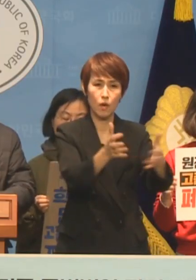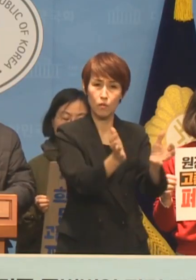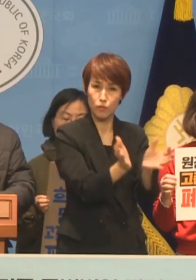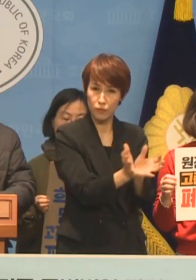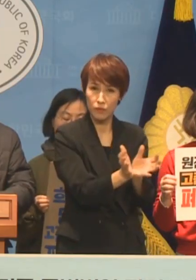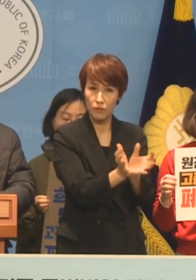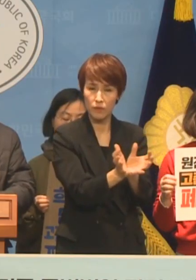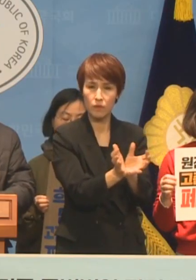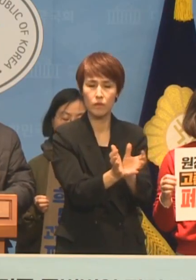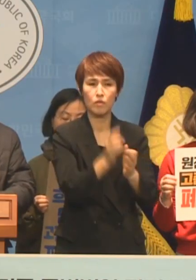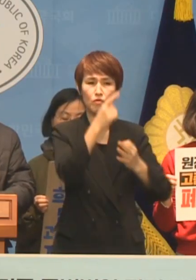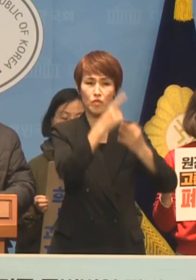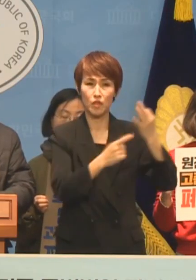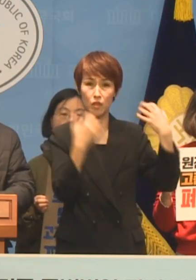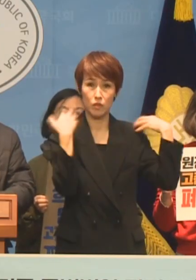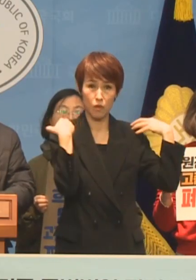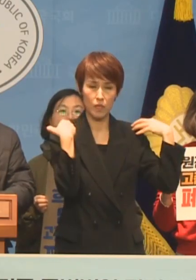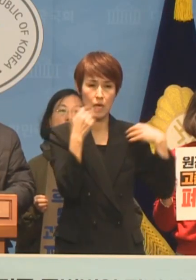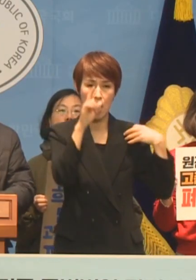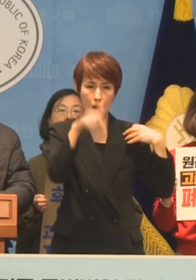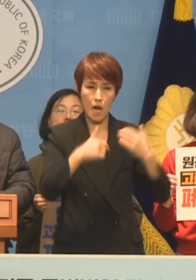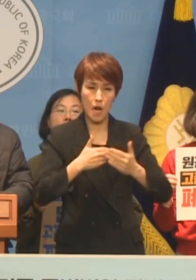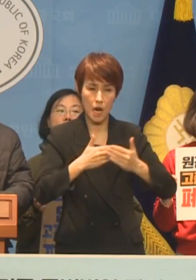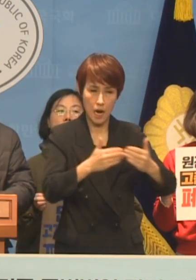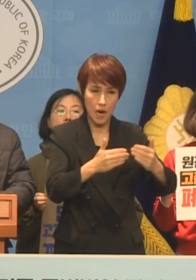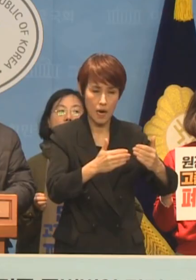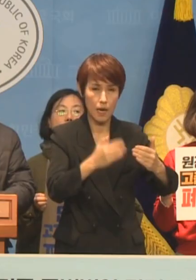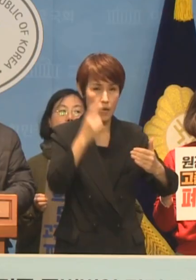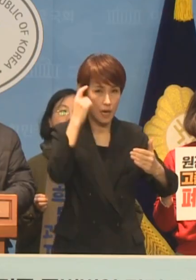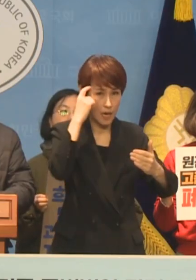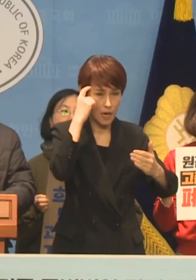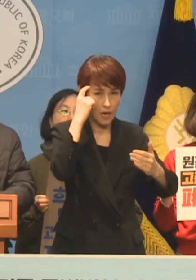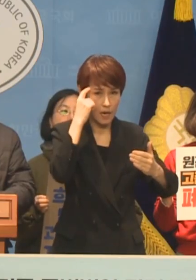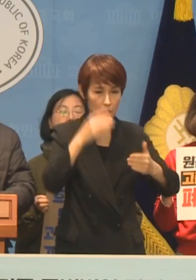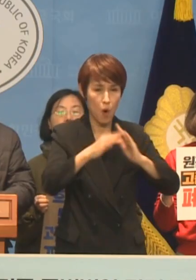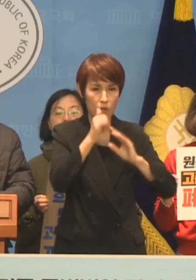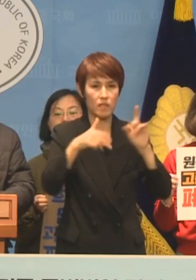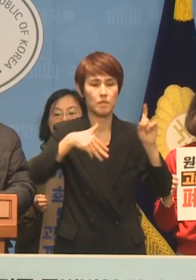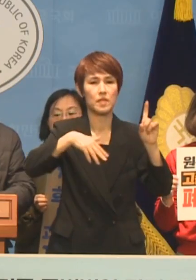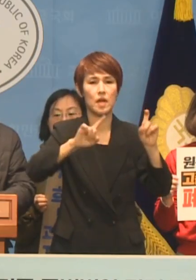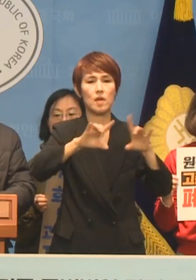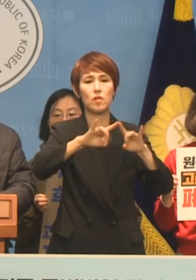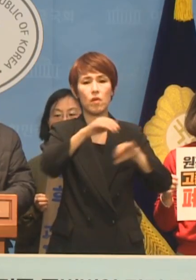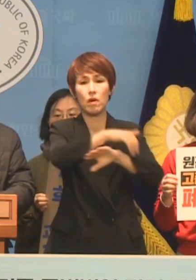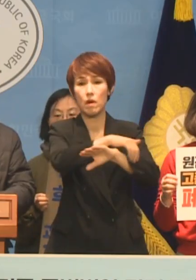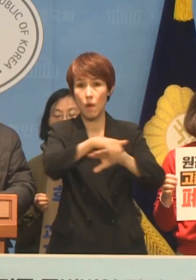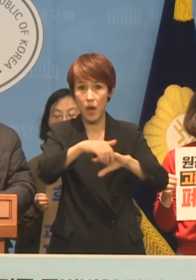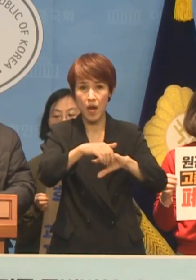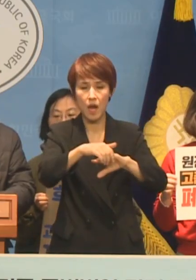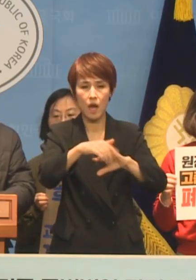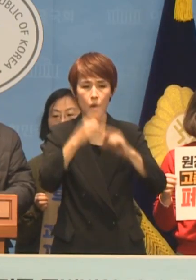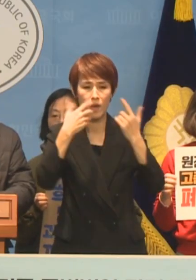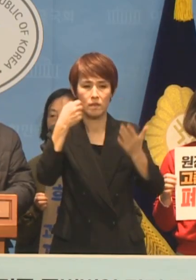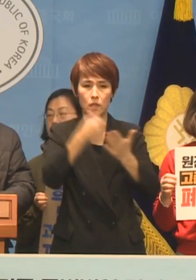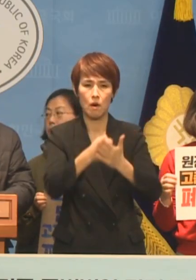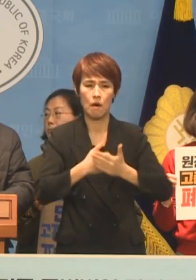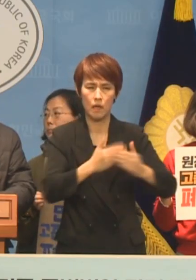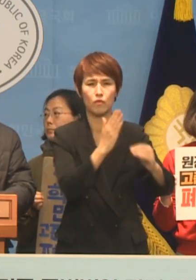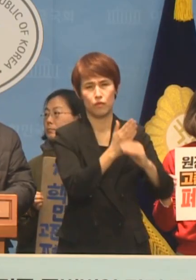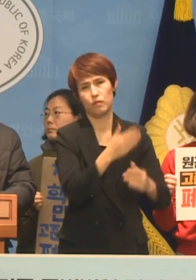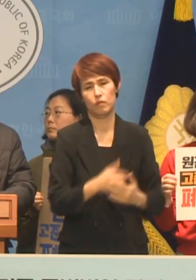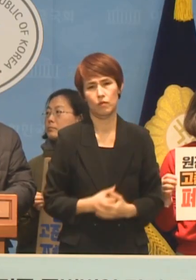산업통상자원부는 윤석열 정권이 핵진흥의 관점으로 수립한 11차 전력수급 기본계획안을 확정하려고 시도하고